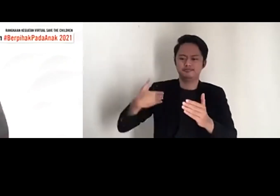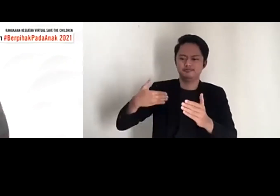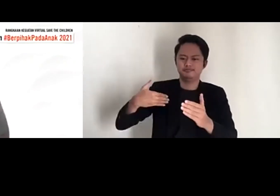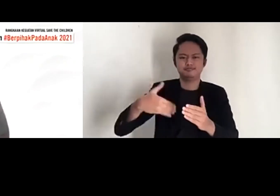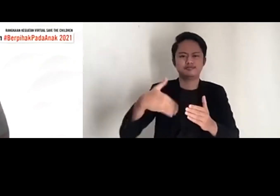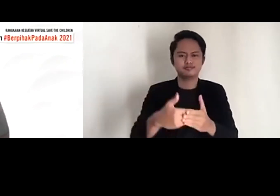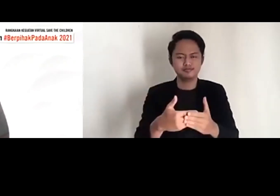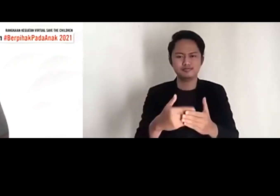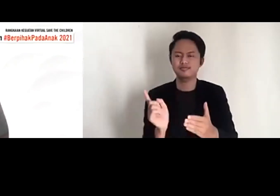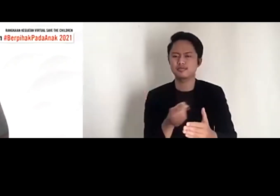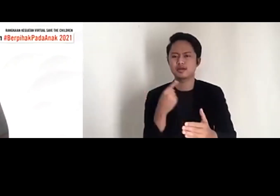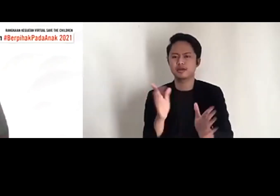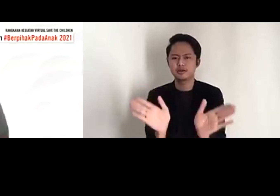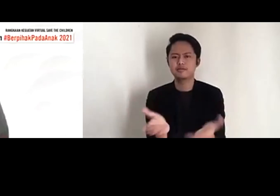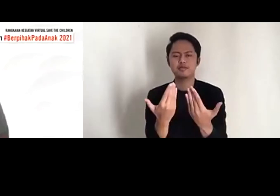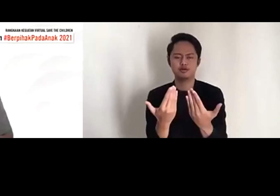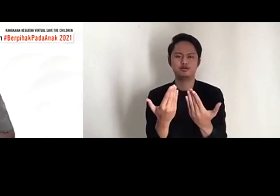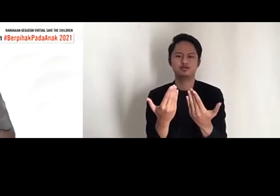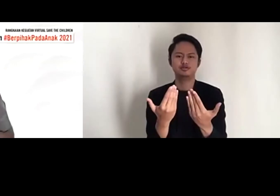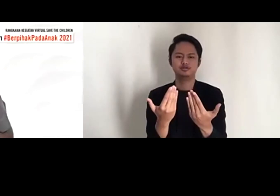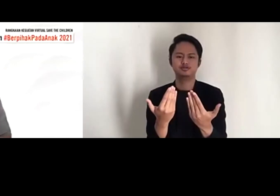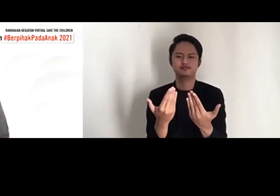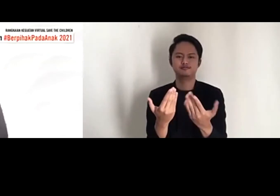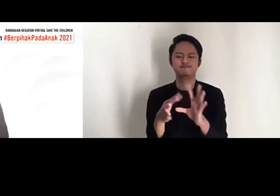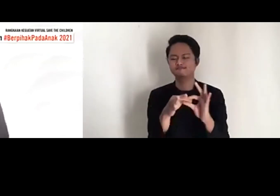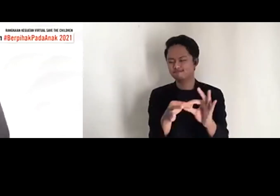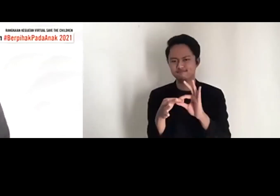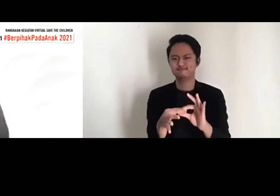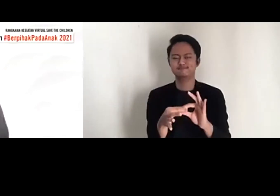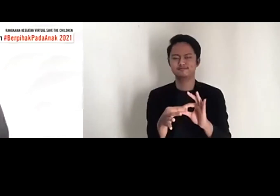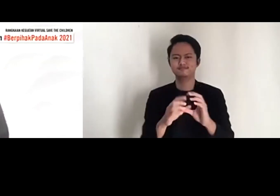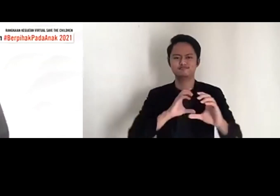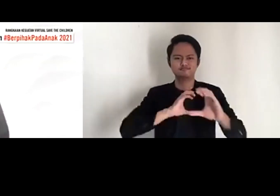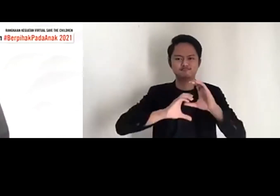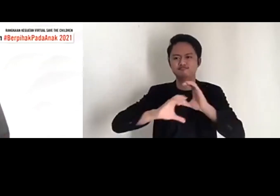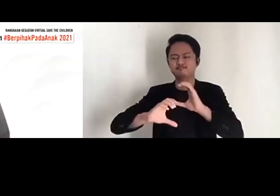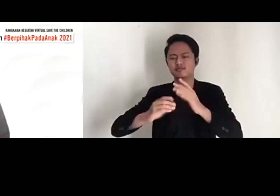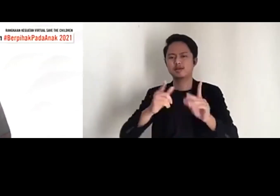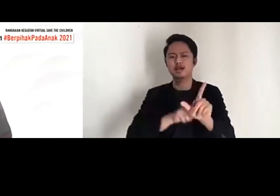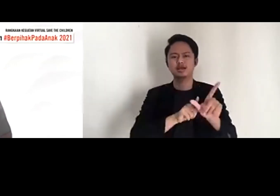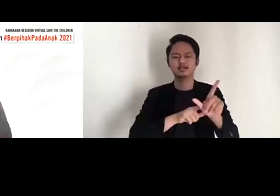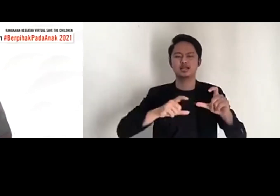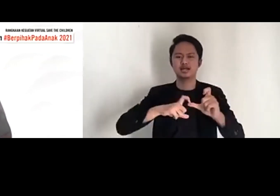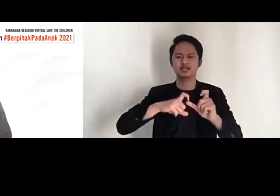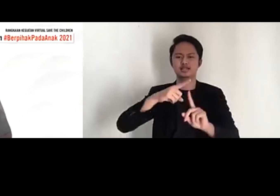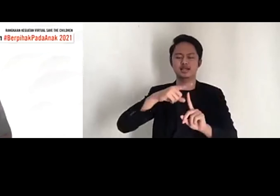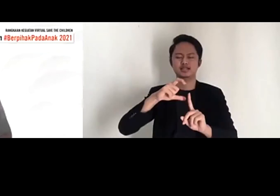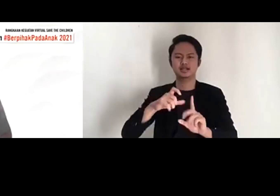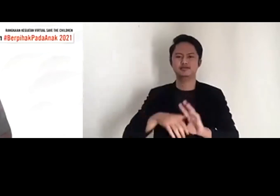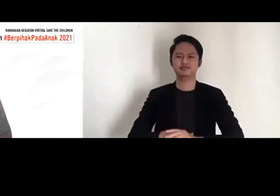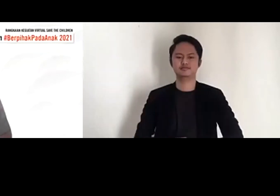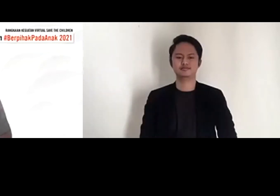kami telah membangun kerjasama dan koordinasi dengan Yayasan Tunas Cilik dan